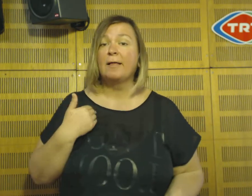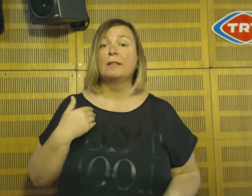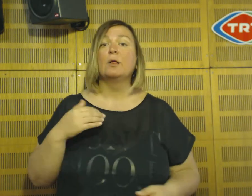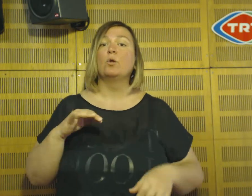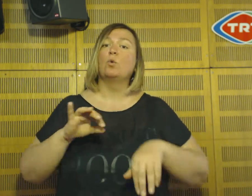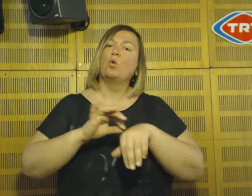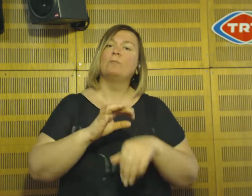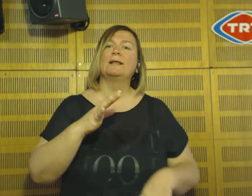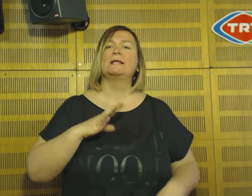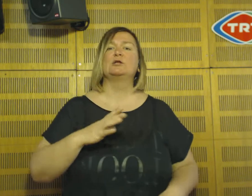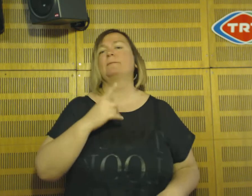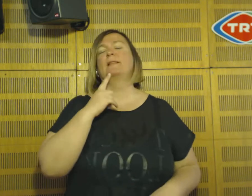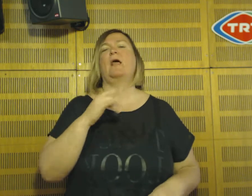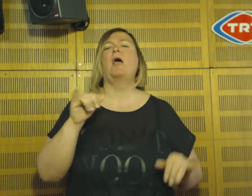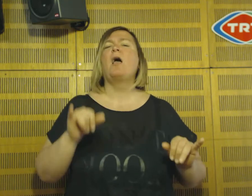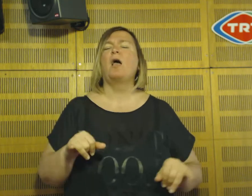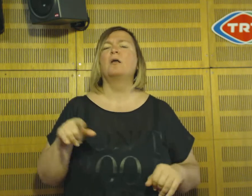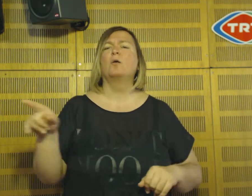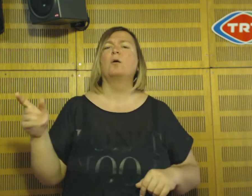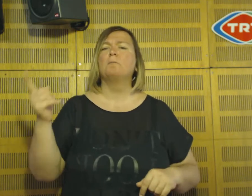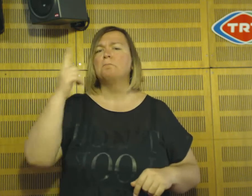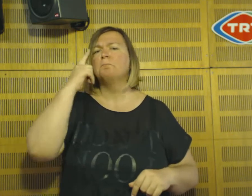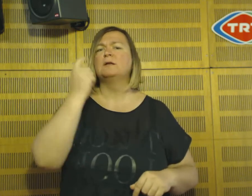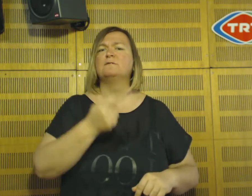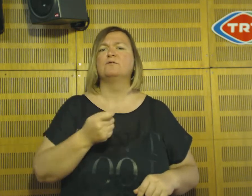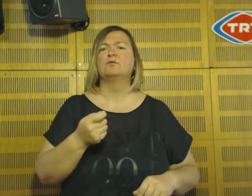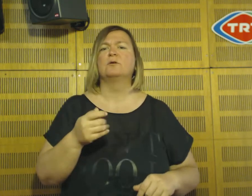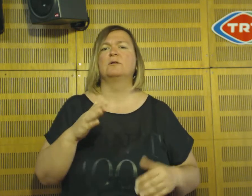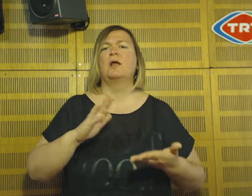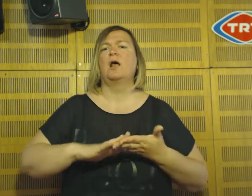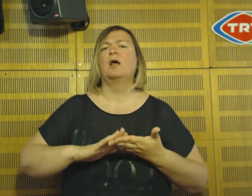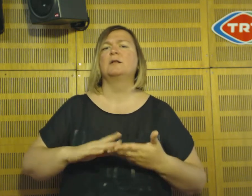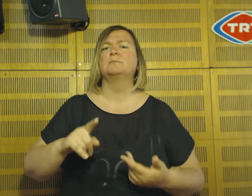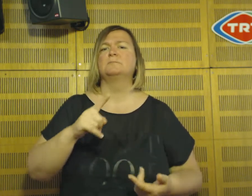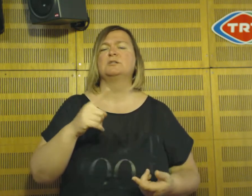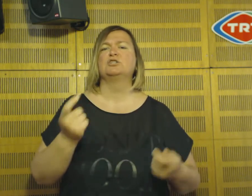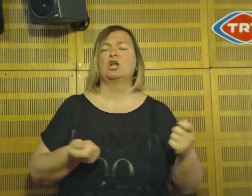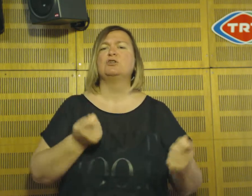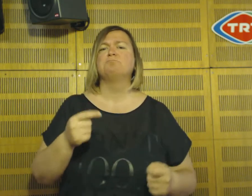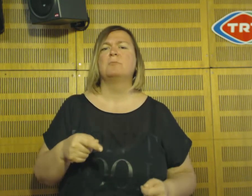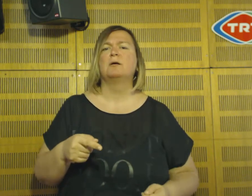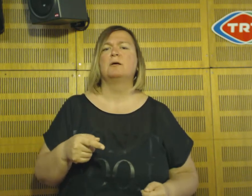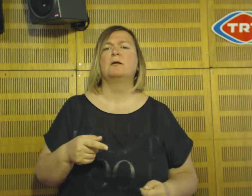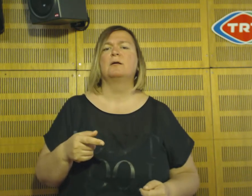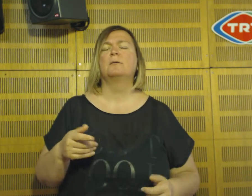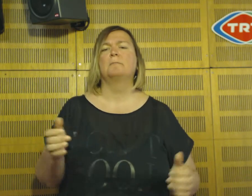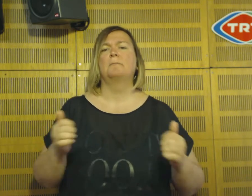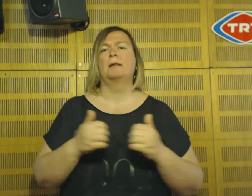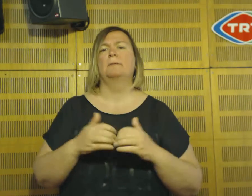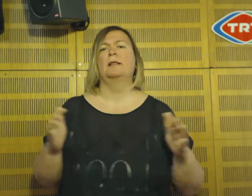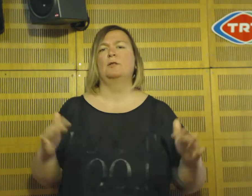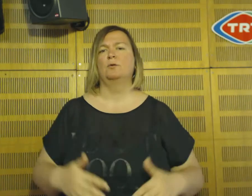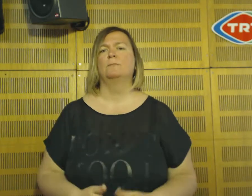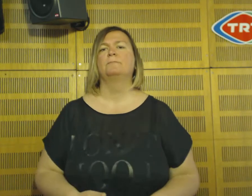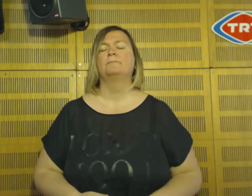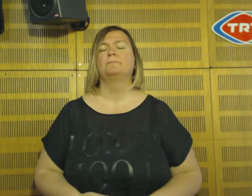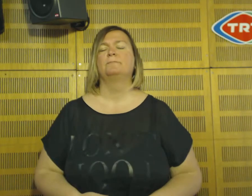götürmek istiyorum diye aynı şekilde onlar da başvuruyor ve arkadaşlarımız bir çalışmayla bir araya getiriyorlar. Evet. Çok